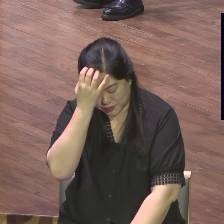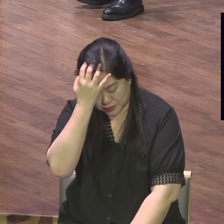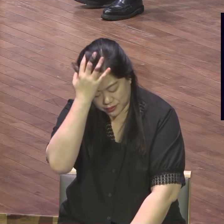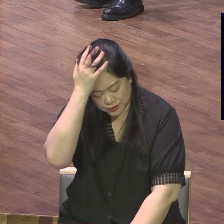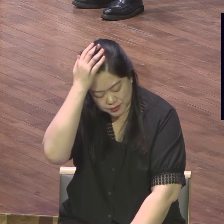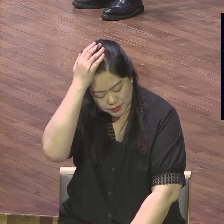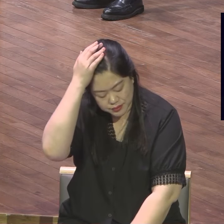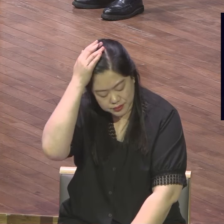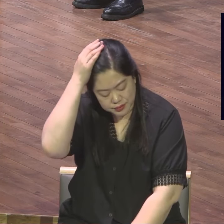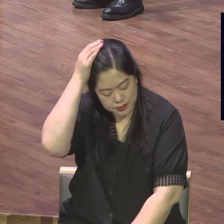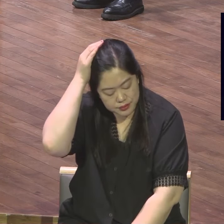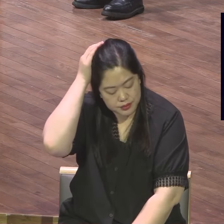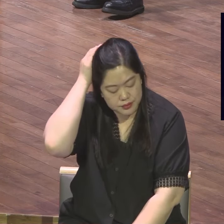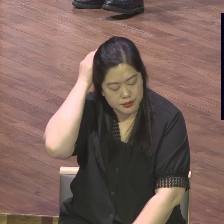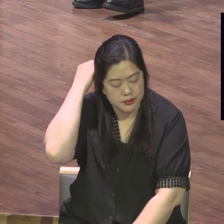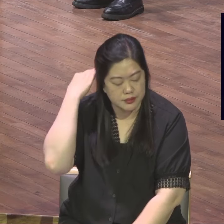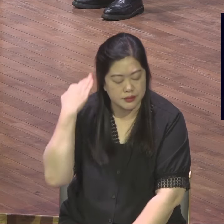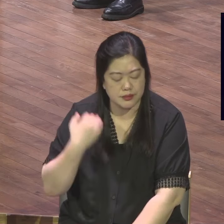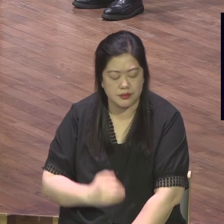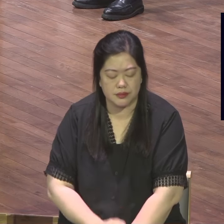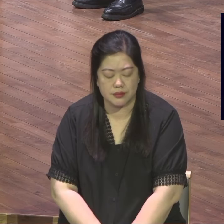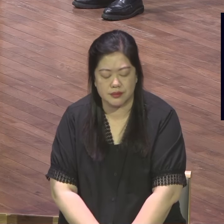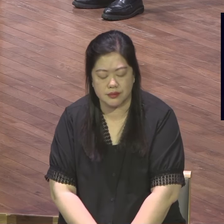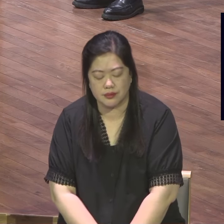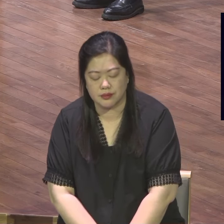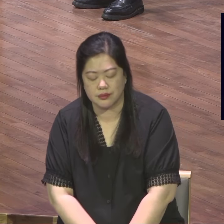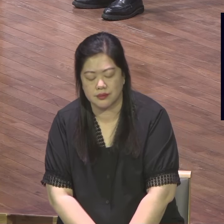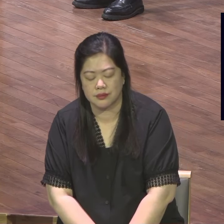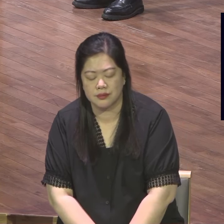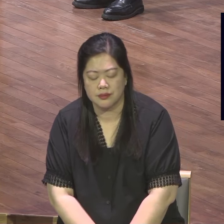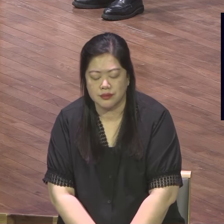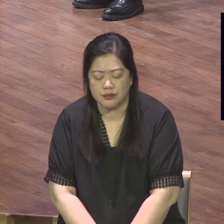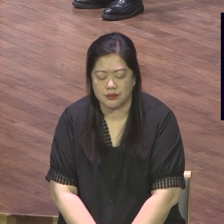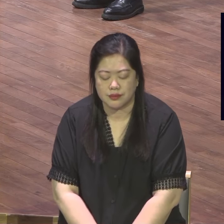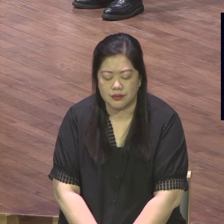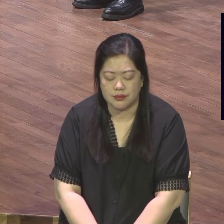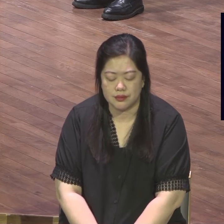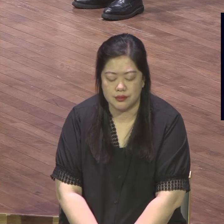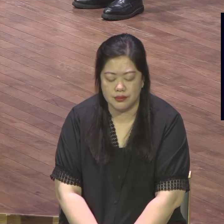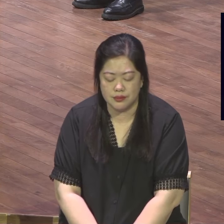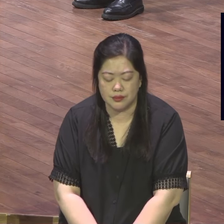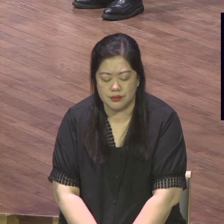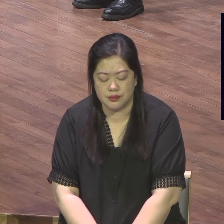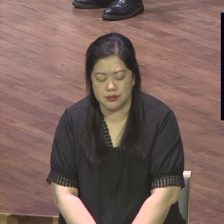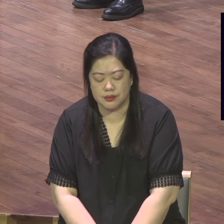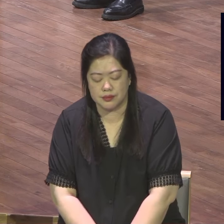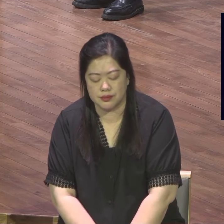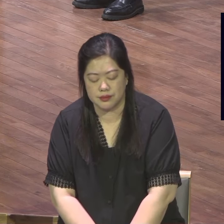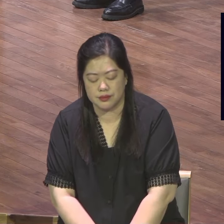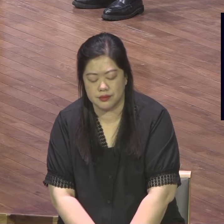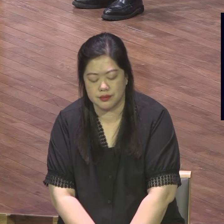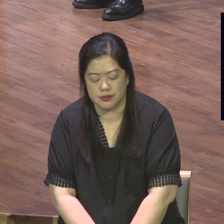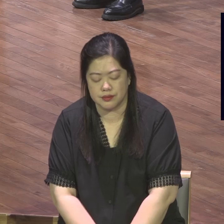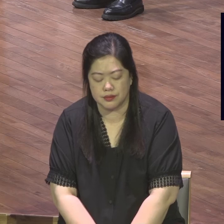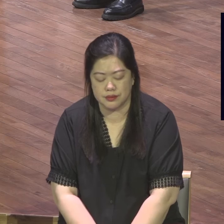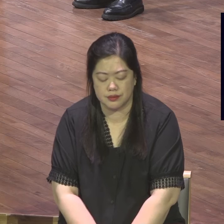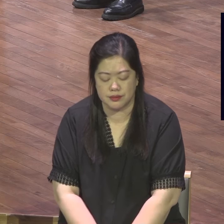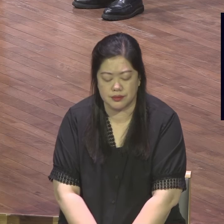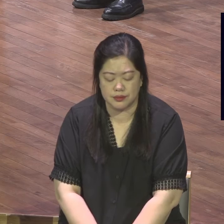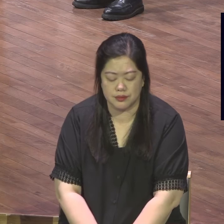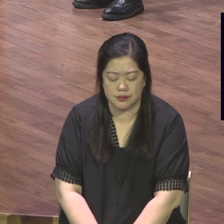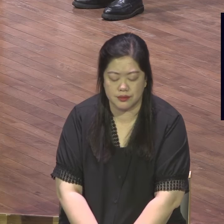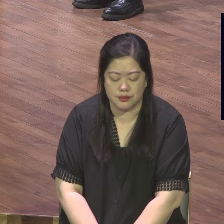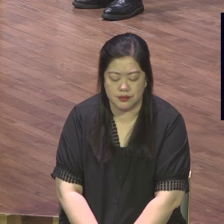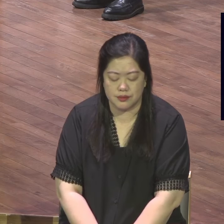하나님 앞에 기도하기를 원합니다. 하나님 우리 유아 세례받은 모든 가정과 랩런트들이 그만 오늘 주신 말씀처럼